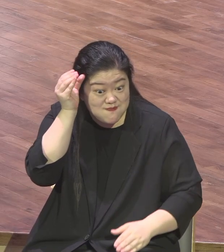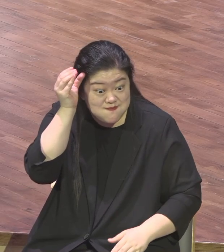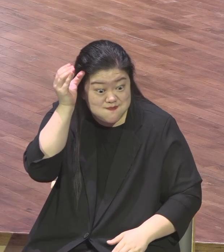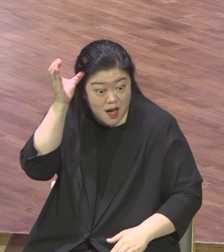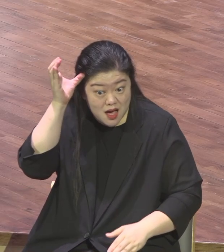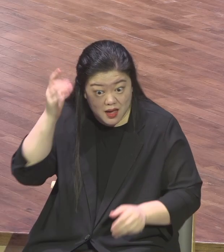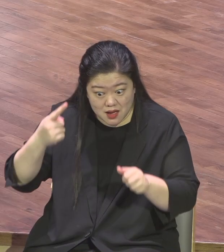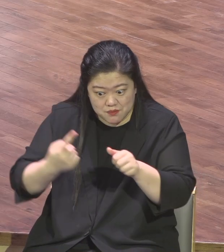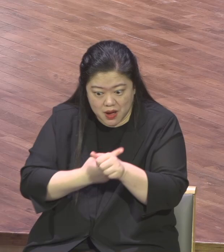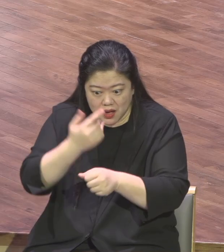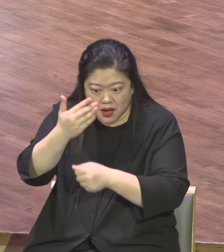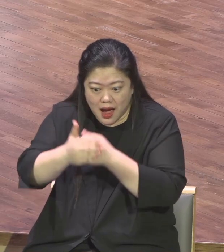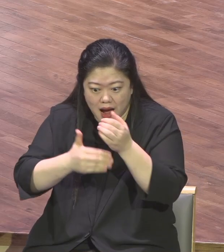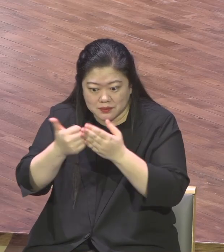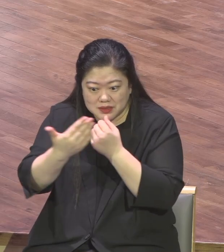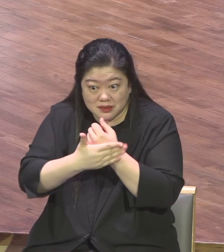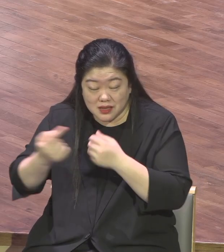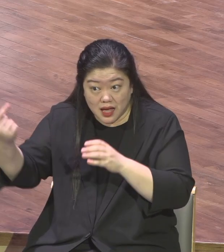그 서론 가지고